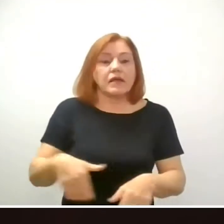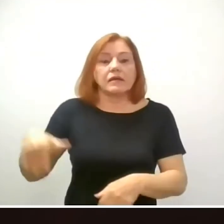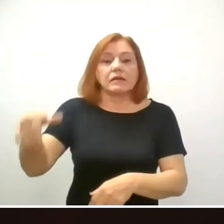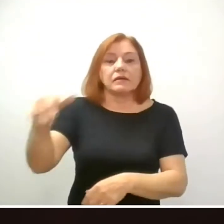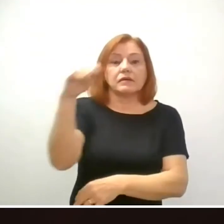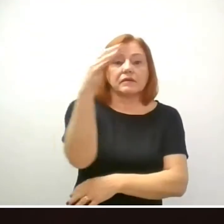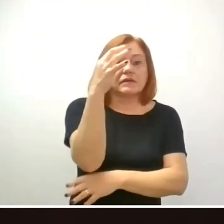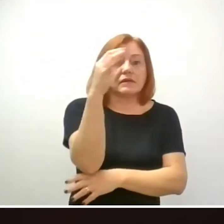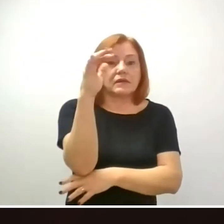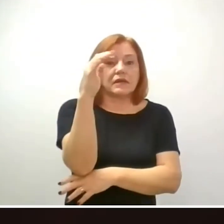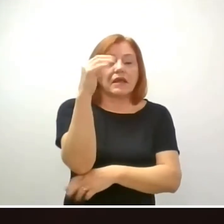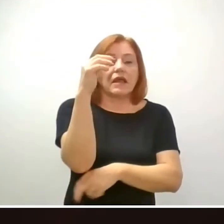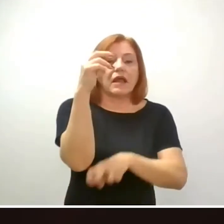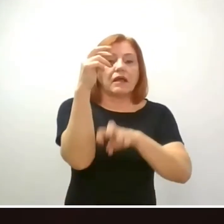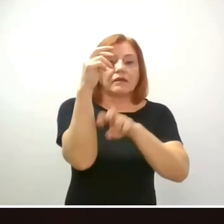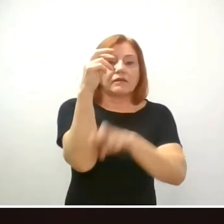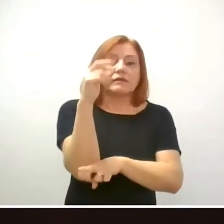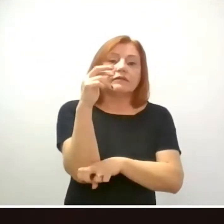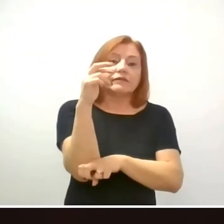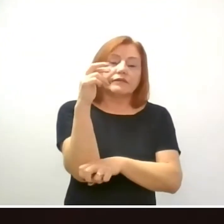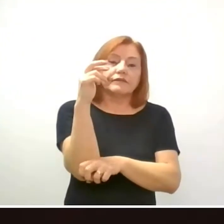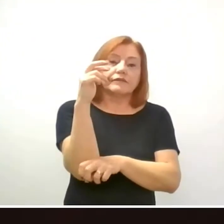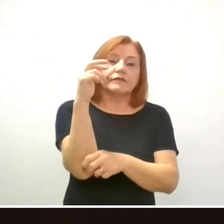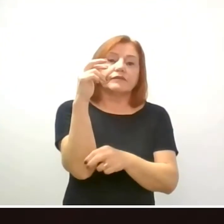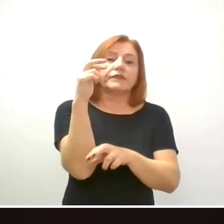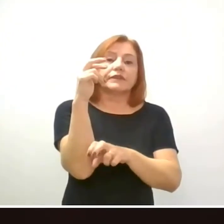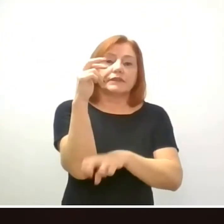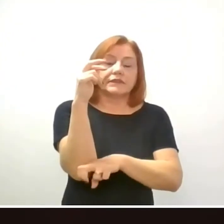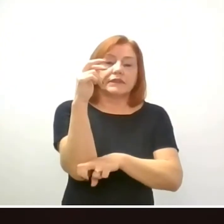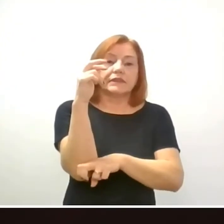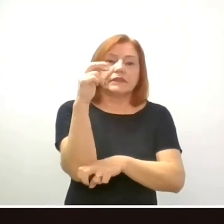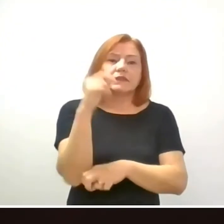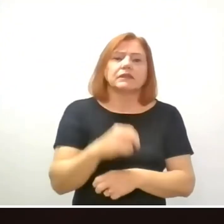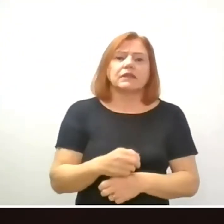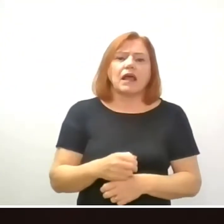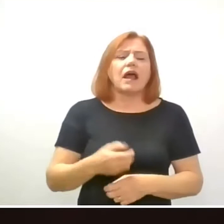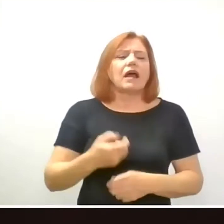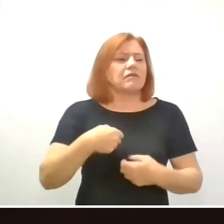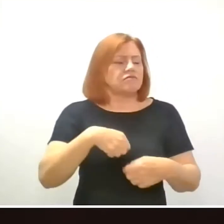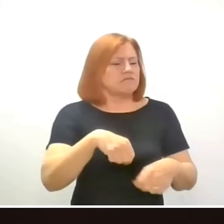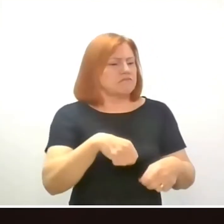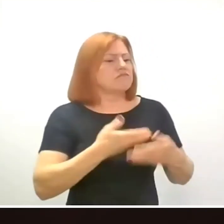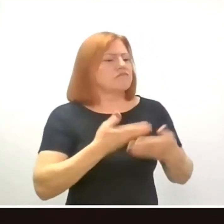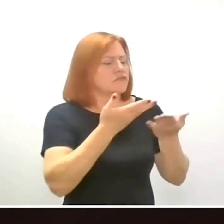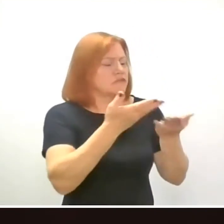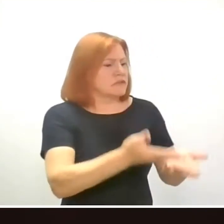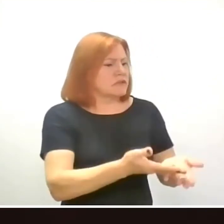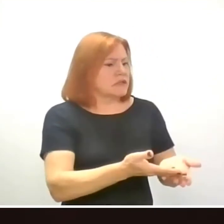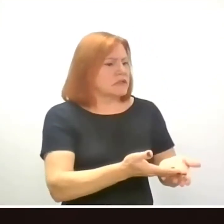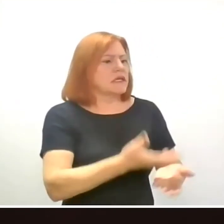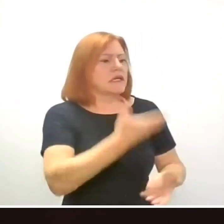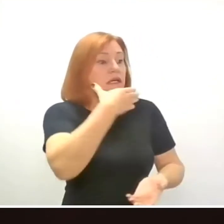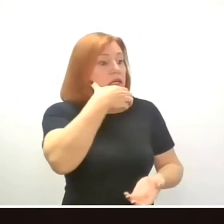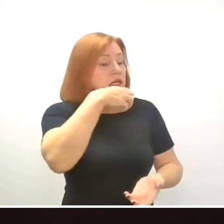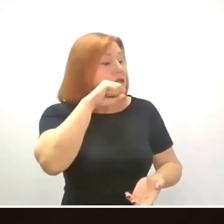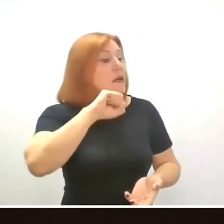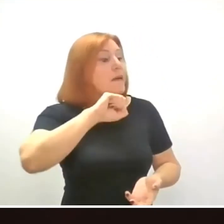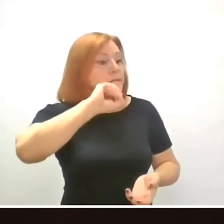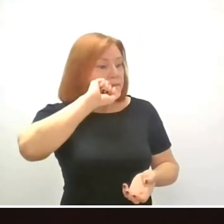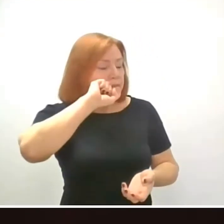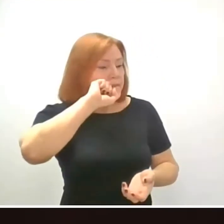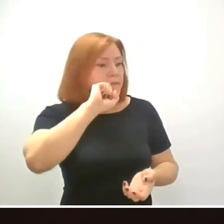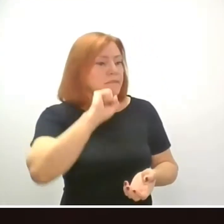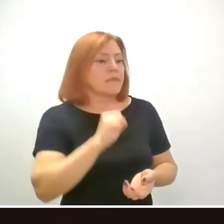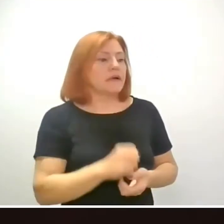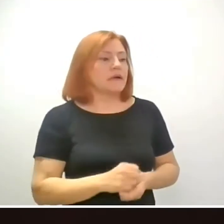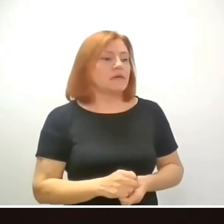bocado de pão, revazei as vossas forças, visto que chegastes até vosso servo, depois